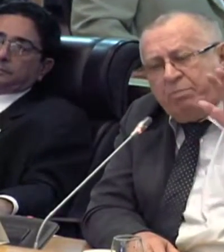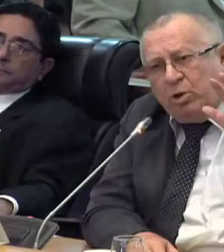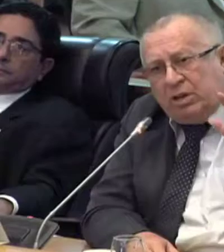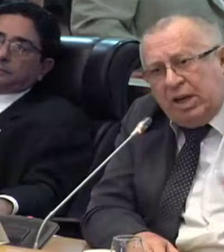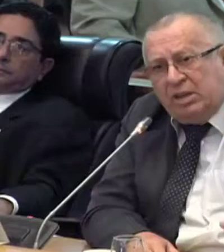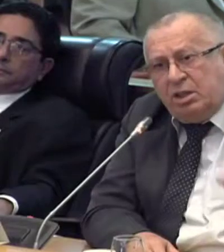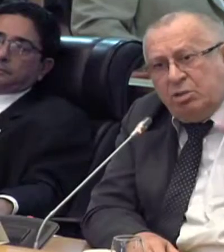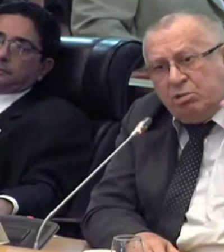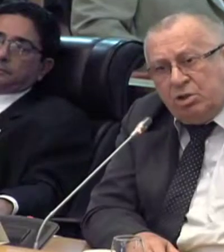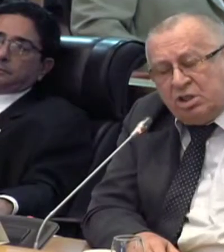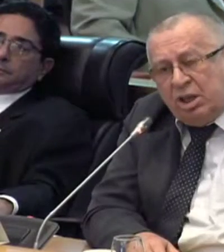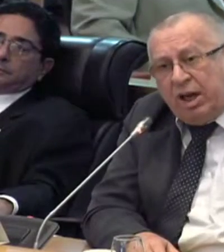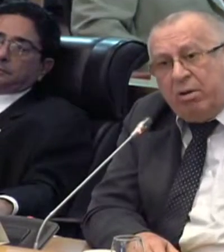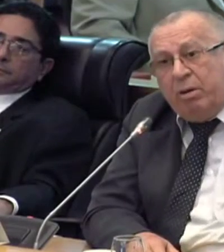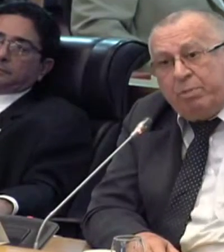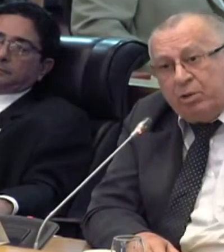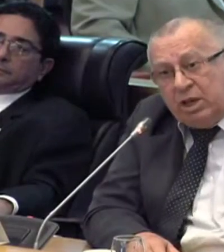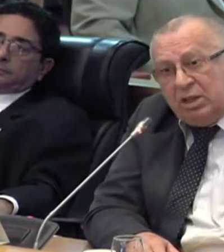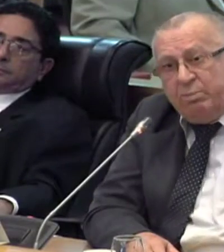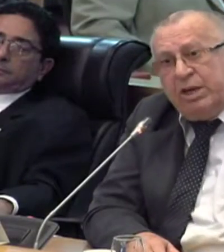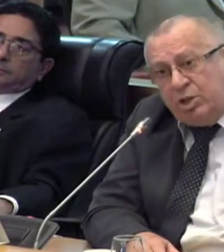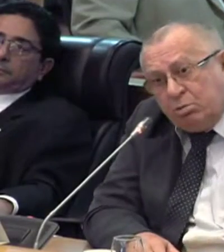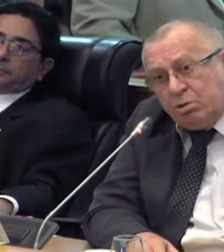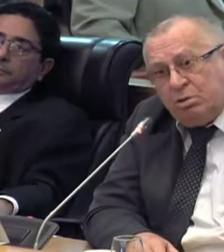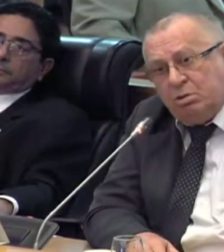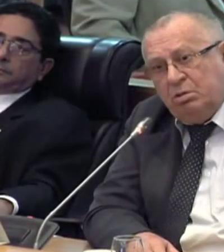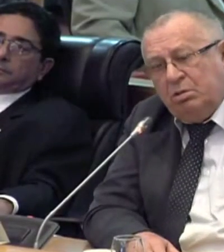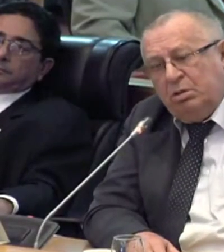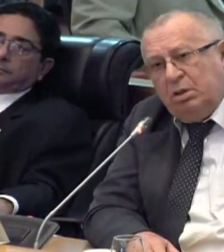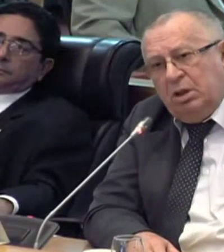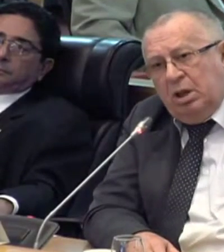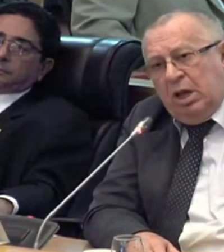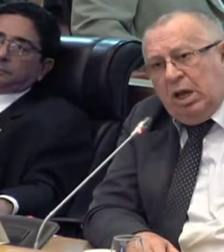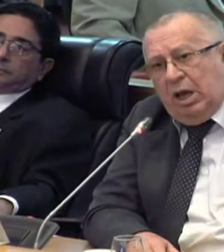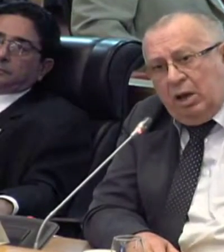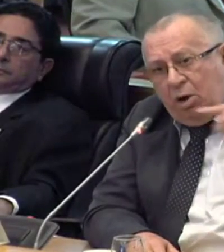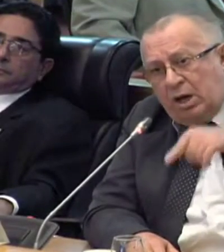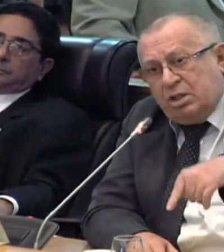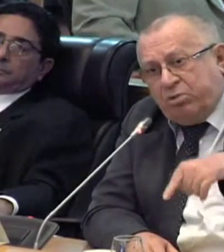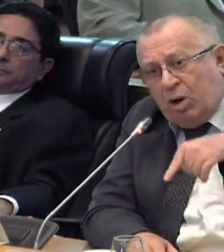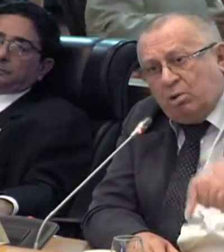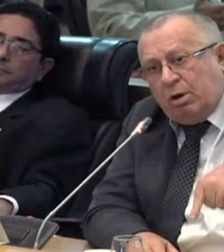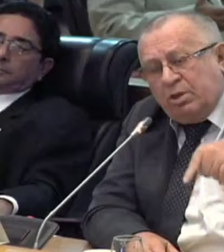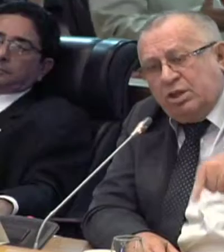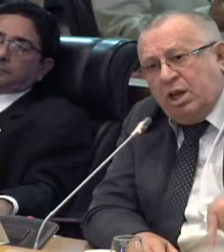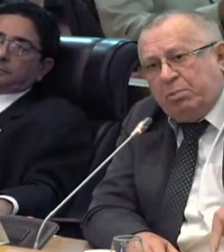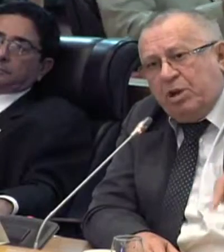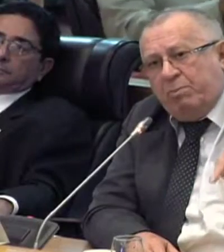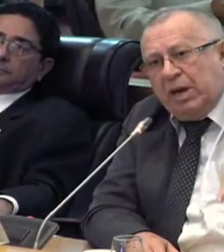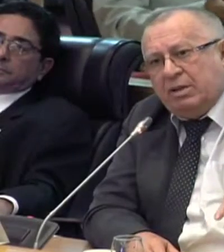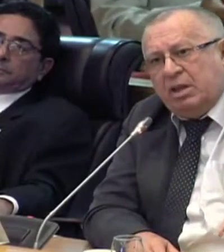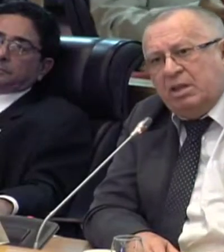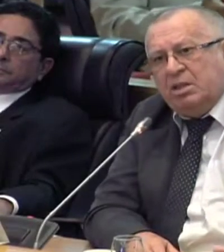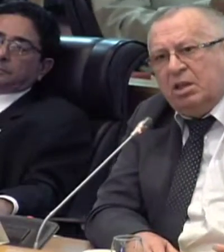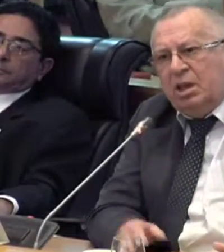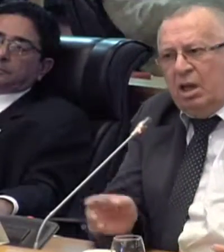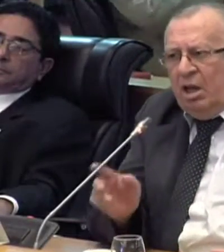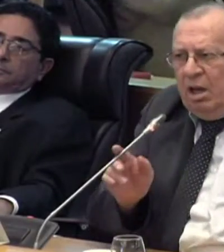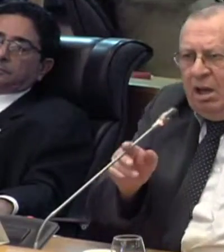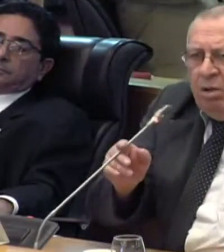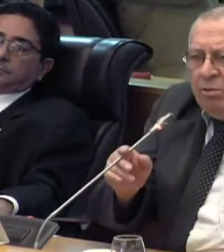leis que protegem judiciário, que protegem bandidos. E nós volta ao exemplo de